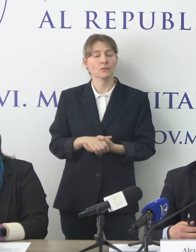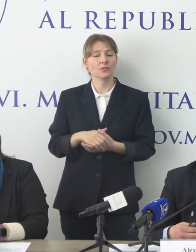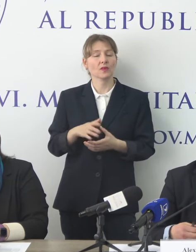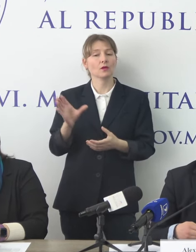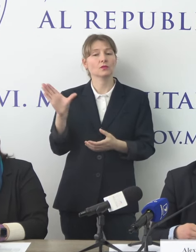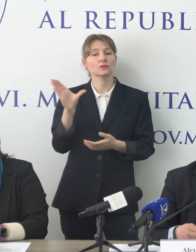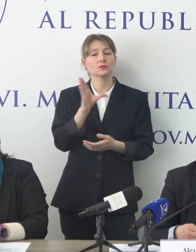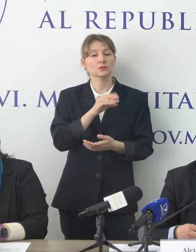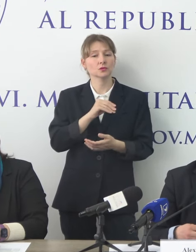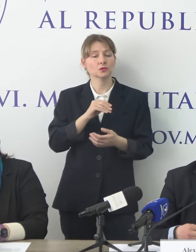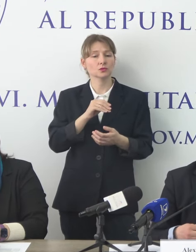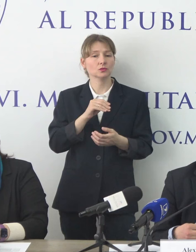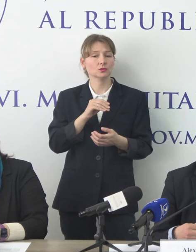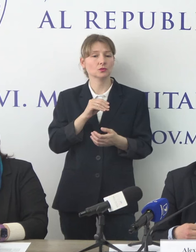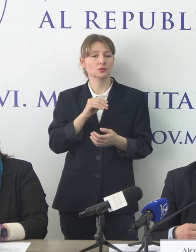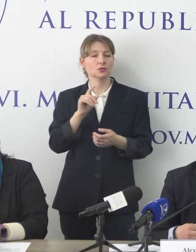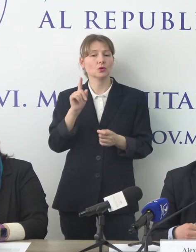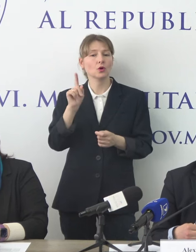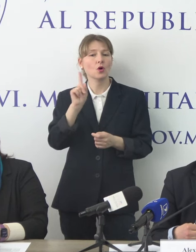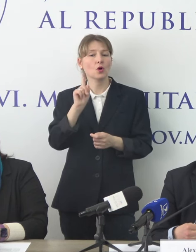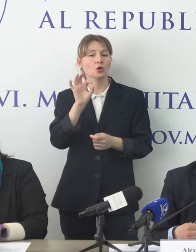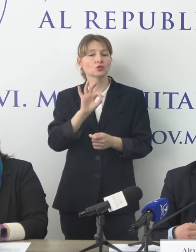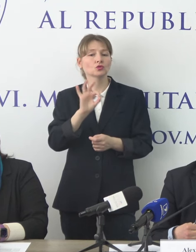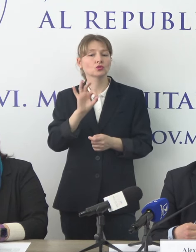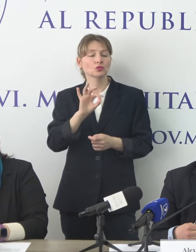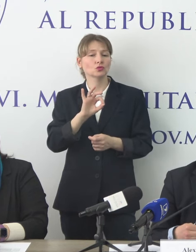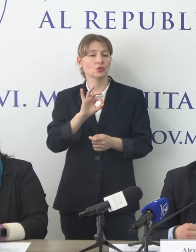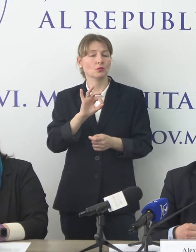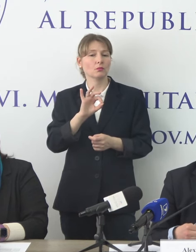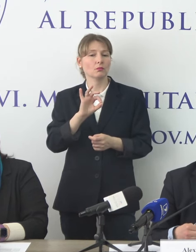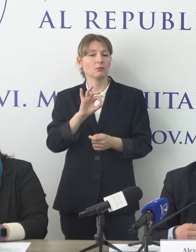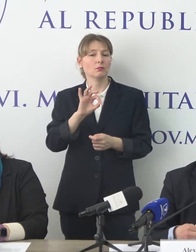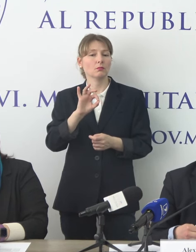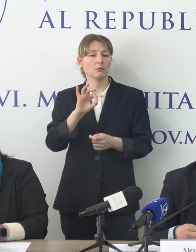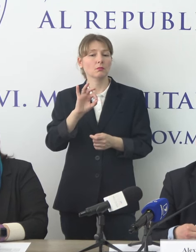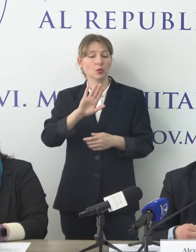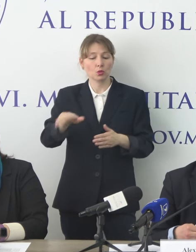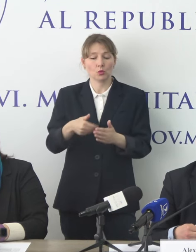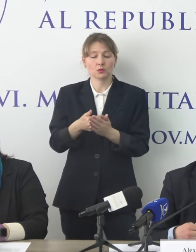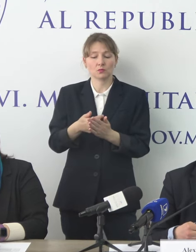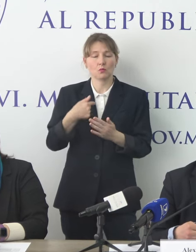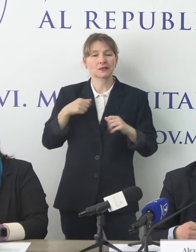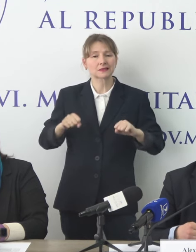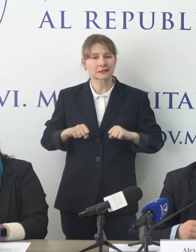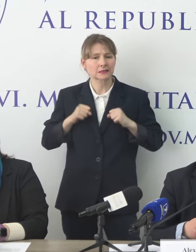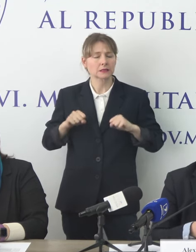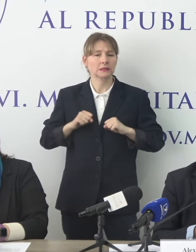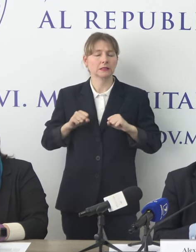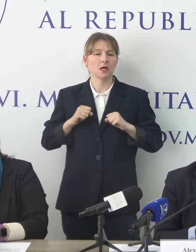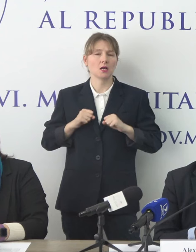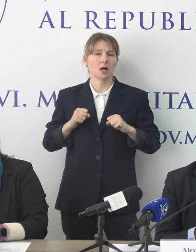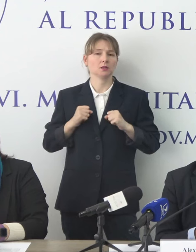detalii. Ceea ce vreau să spun este că acum am încercat să mobilizăm servicii specializate și